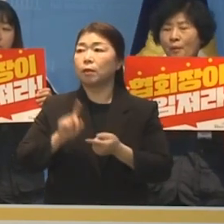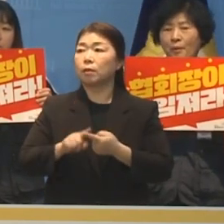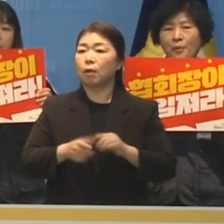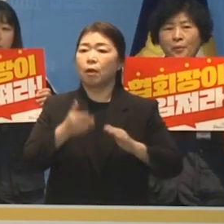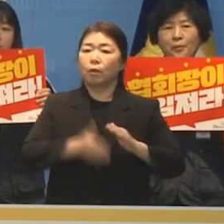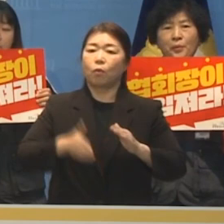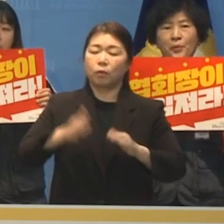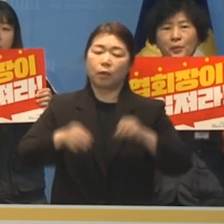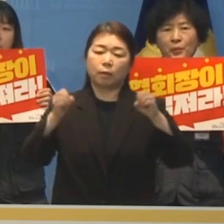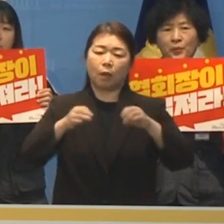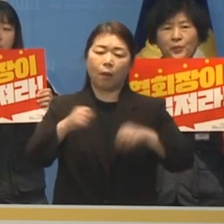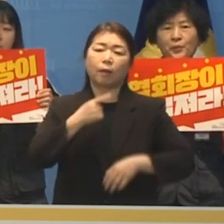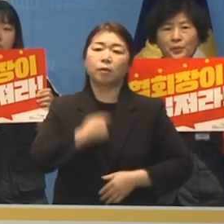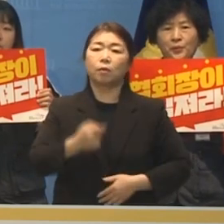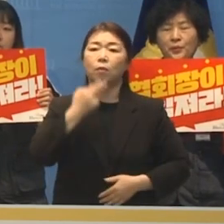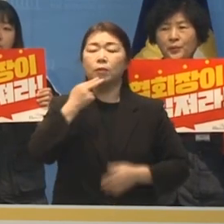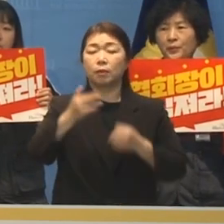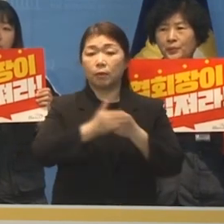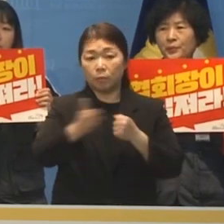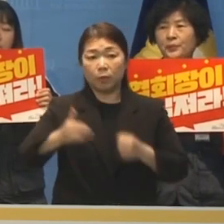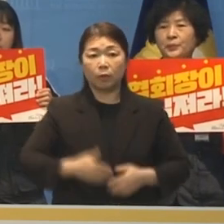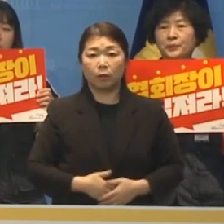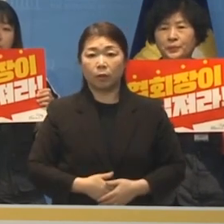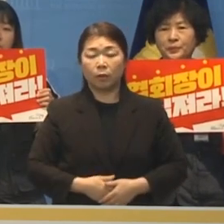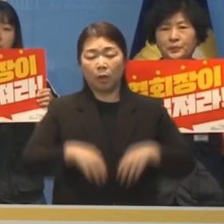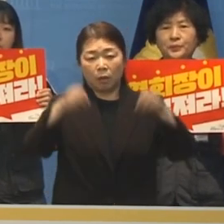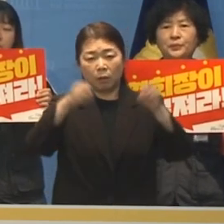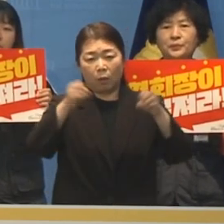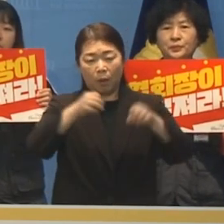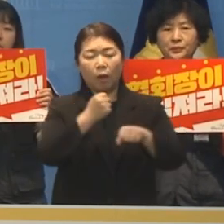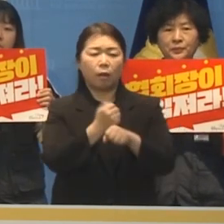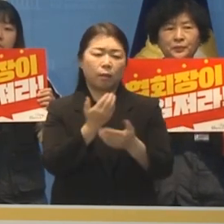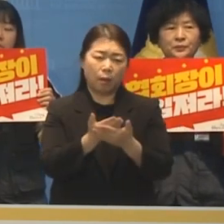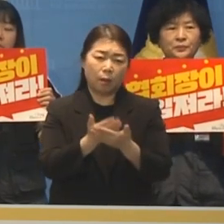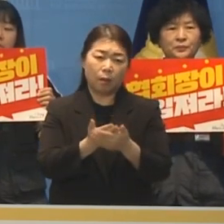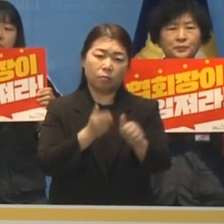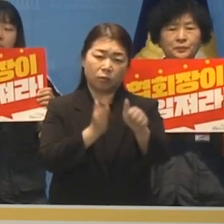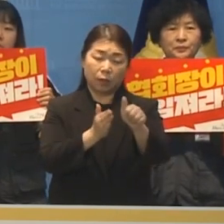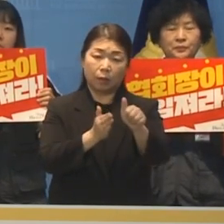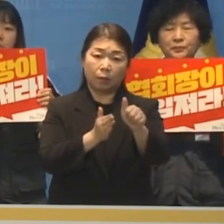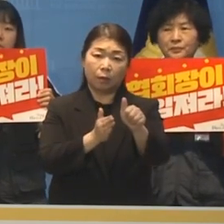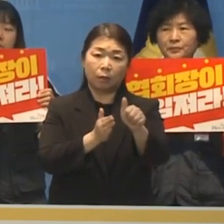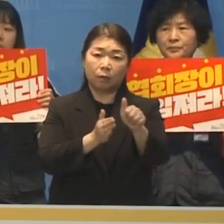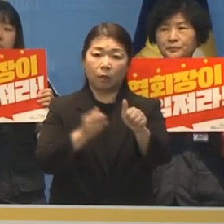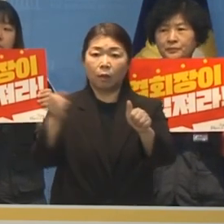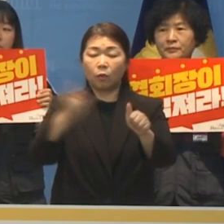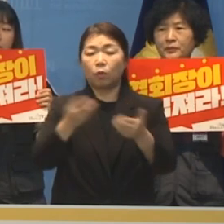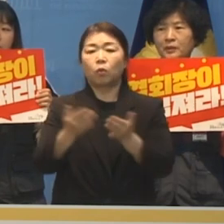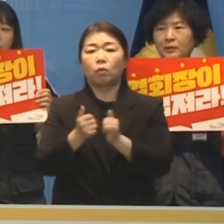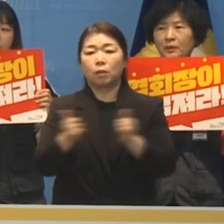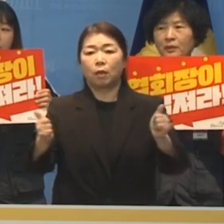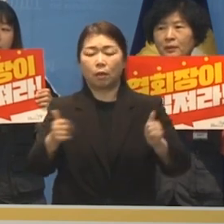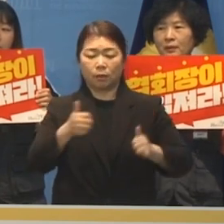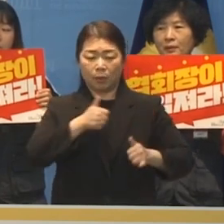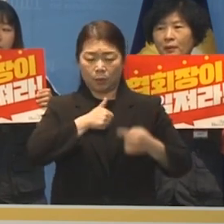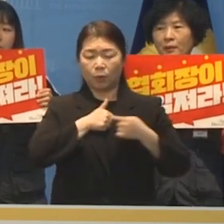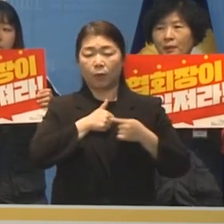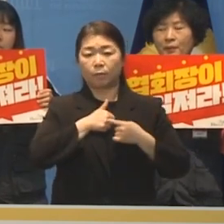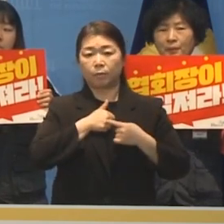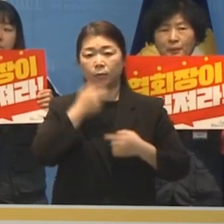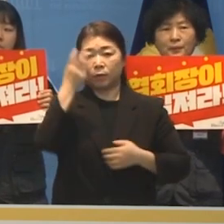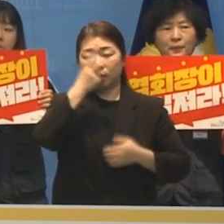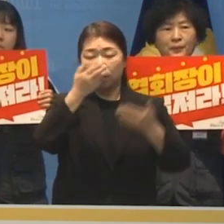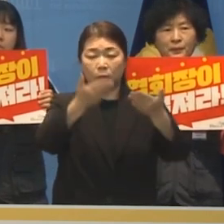공식적으로 대화한 적이 없기 때문에 대화를 해달라는 것, 또 노동자로서의 자존감을 지킬